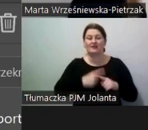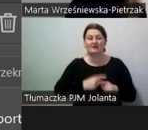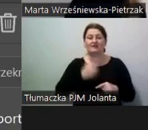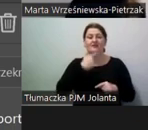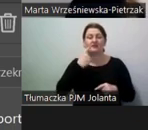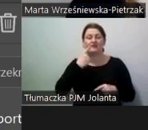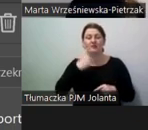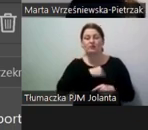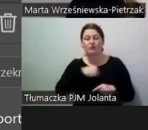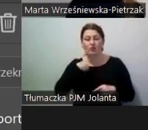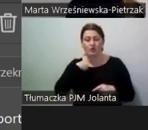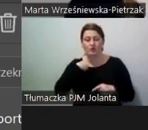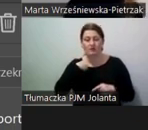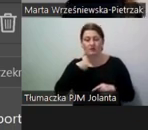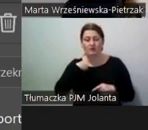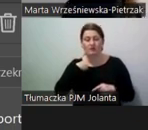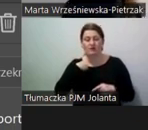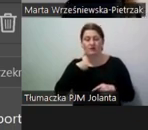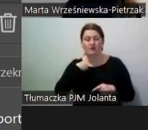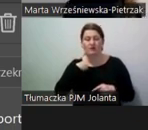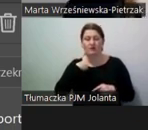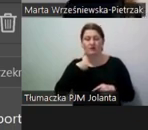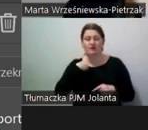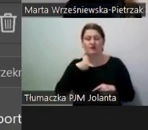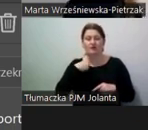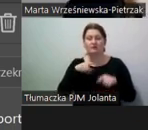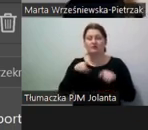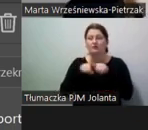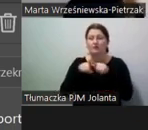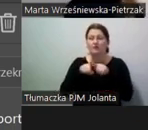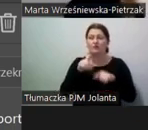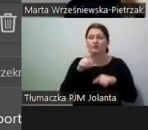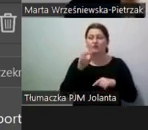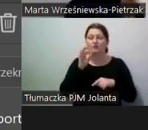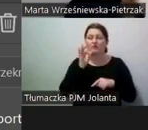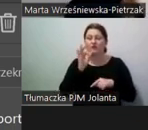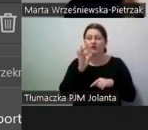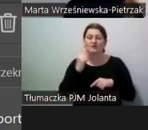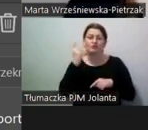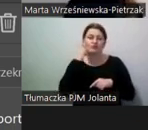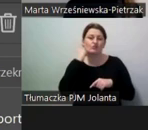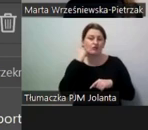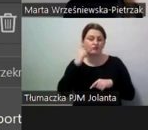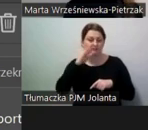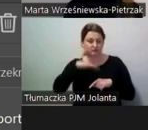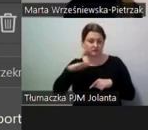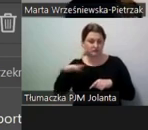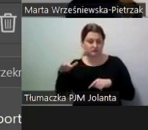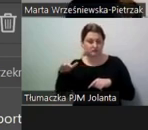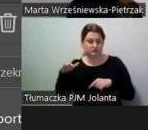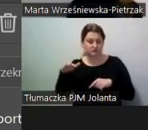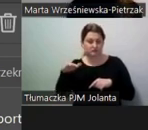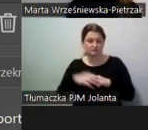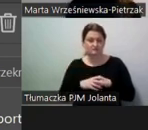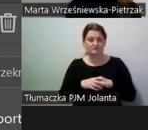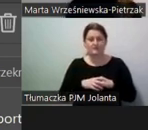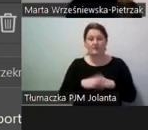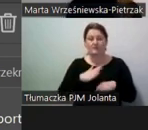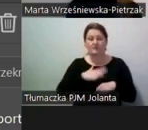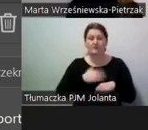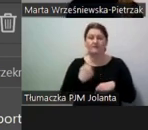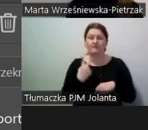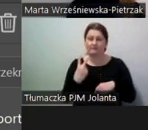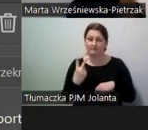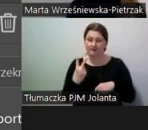polskiego wypadł badany na tle swoich rówieśników słyszących. A zatem mamy dwa